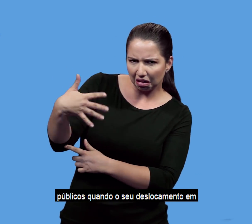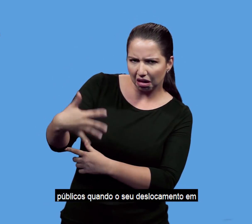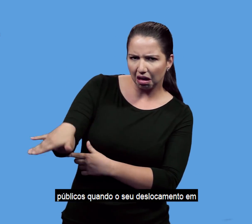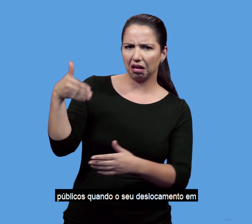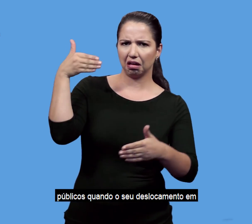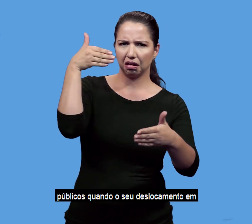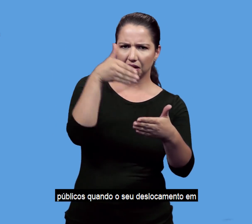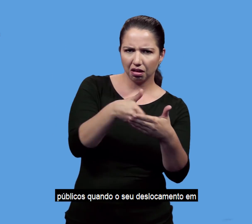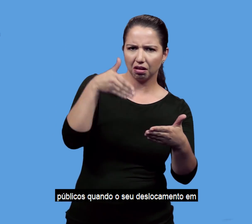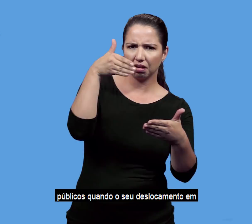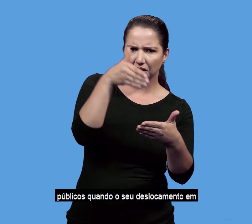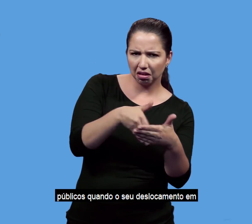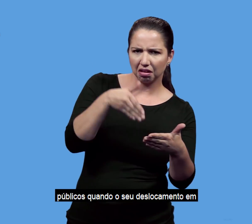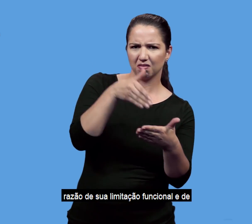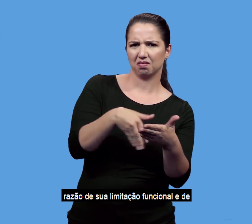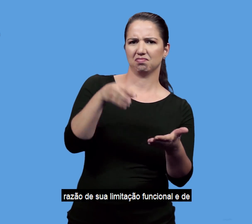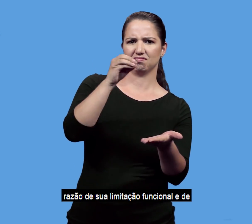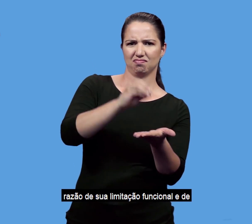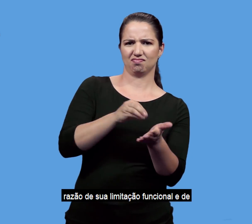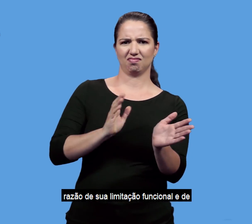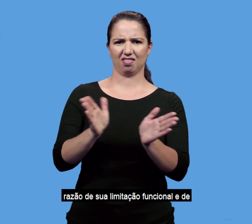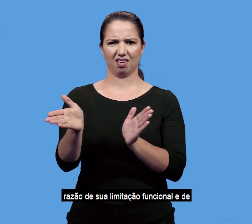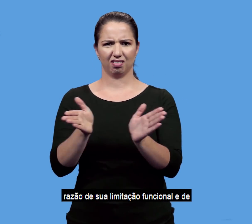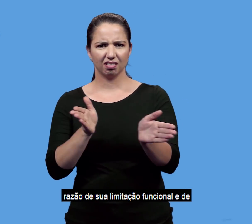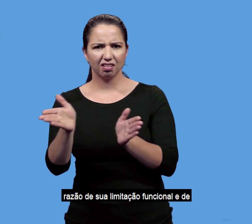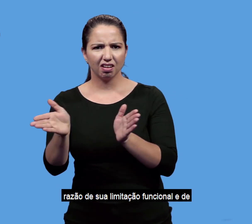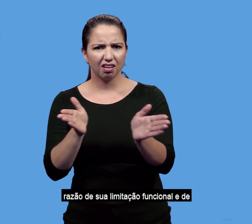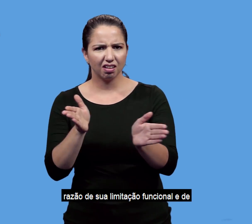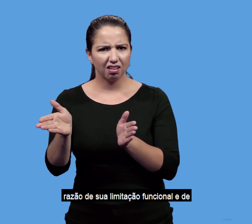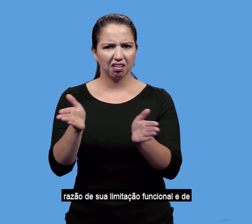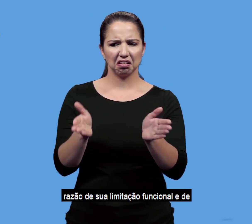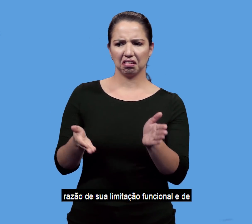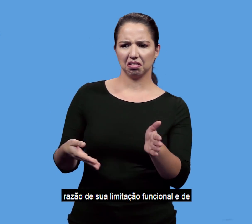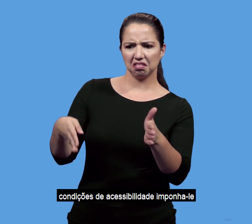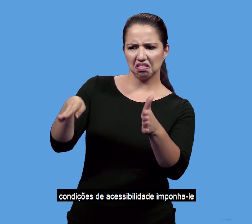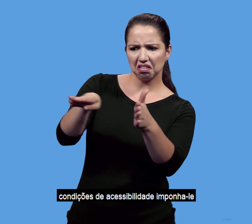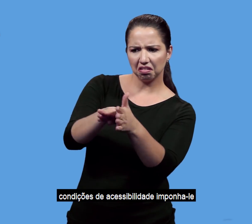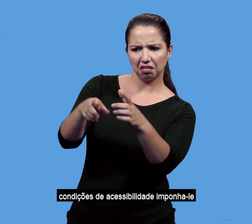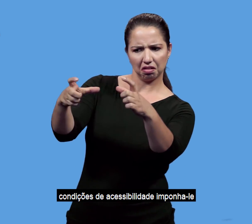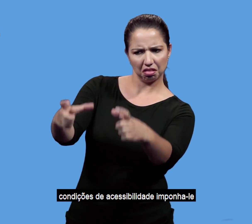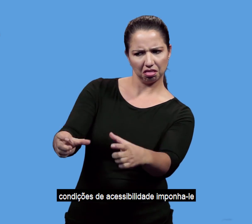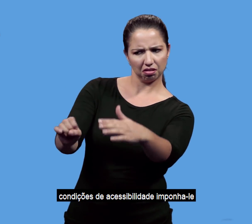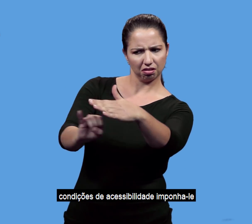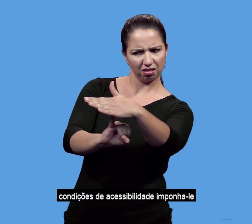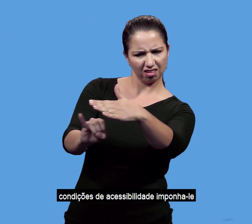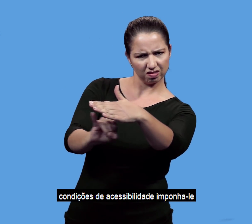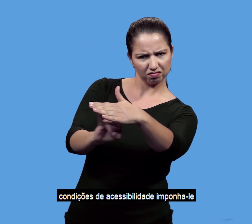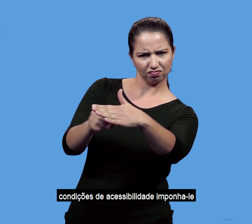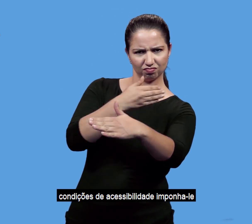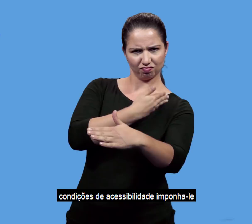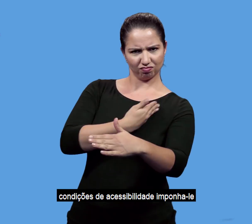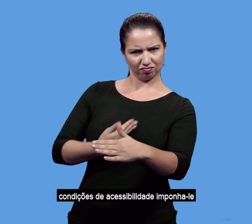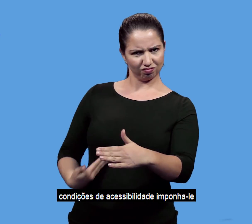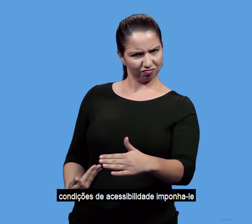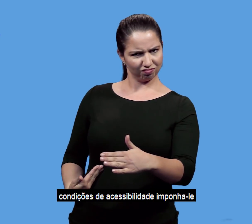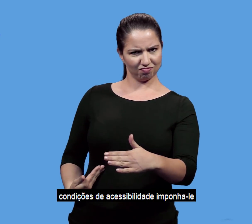seu deslocamento em razão de sua limitação funcional e de condições de acessibilidade impõe ali ônus